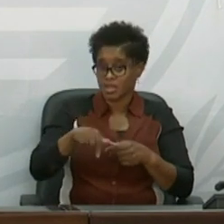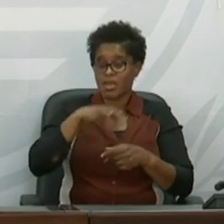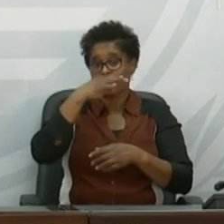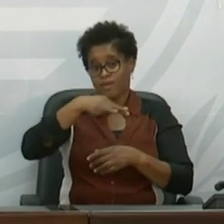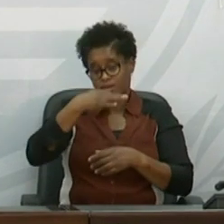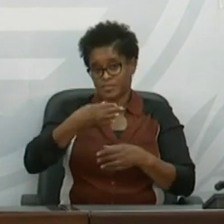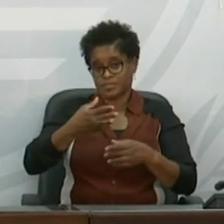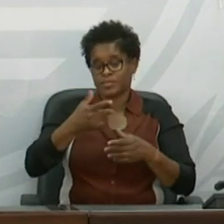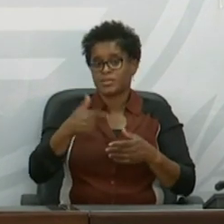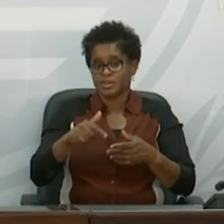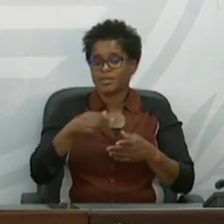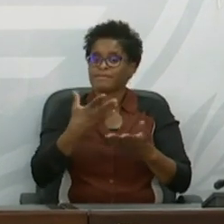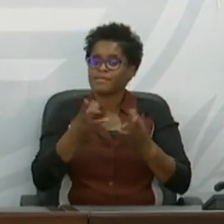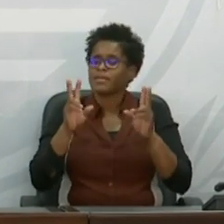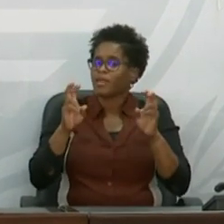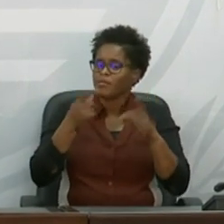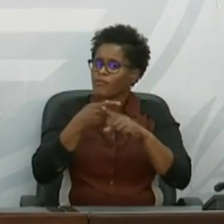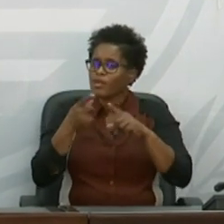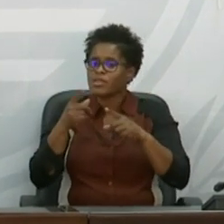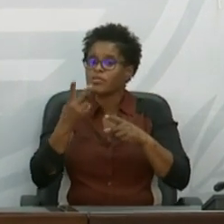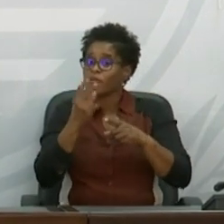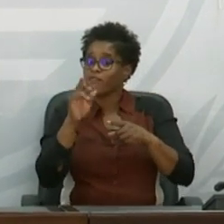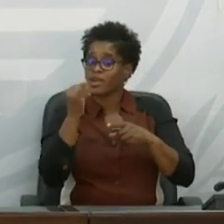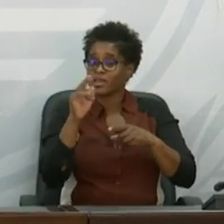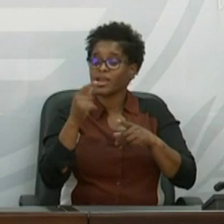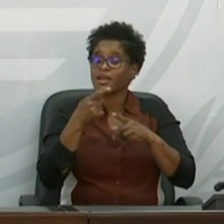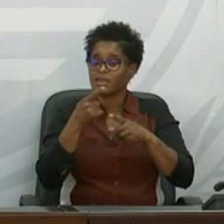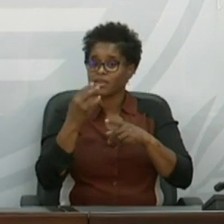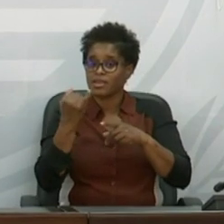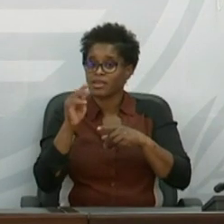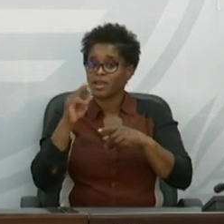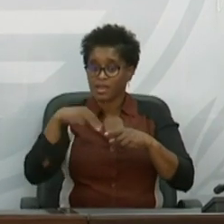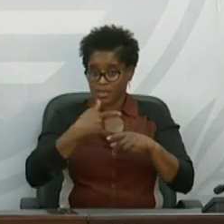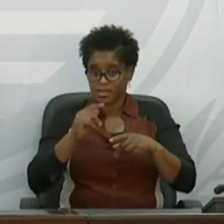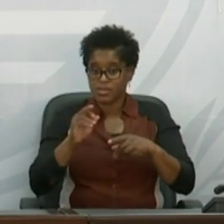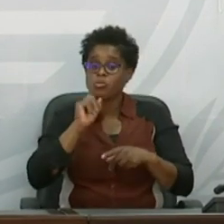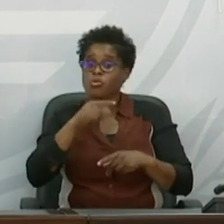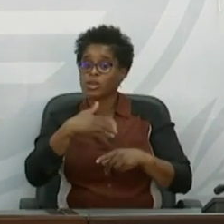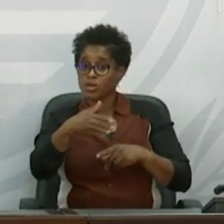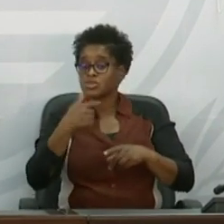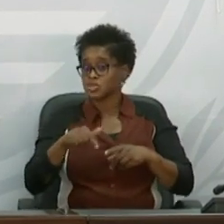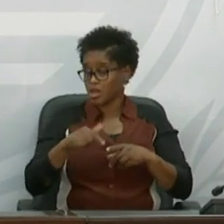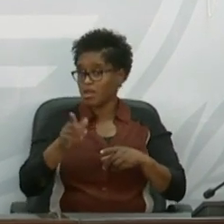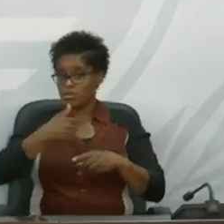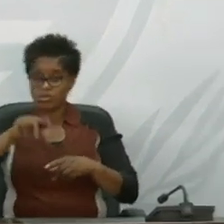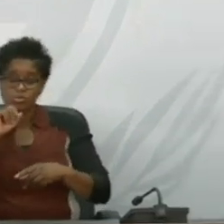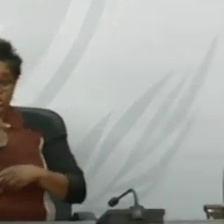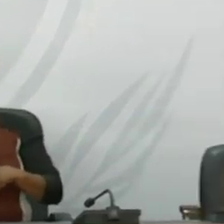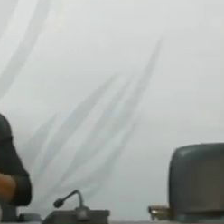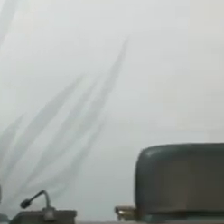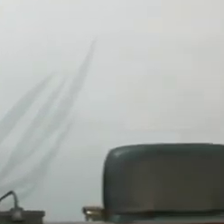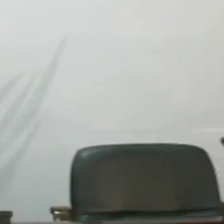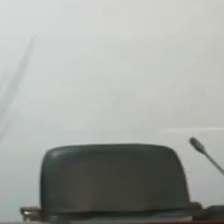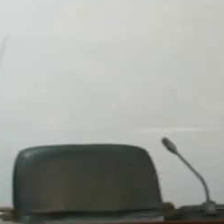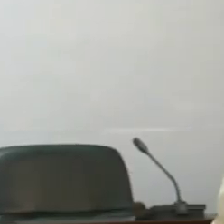referir. Temos variantes que poderão não estar, nós poderemos não estar protegidos.